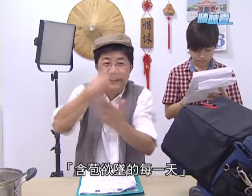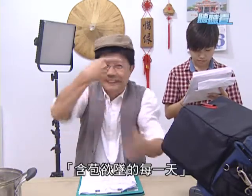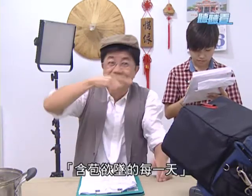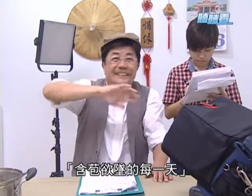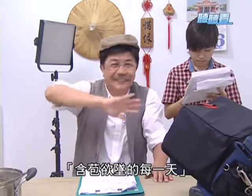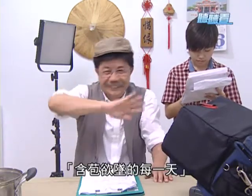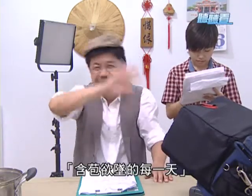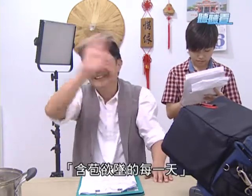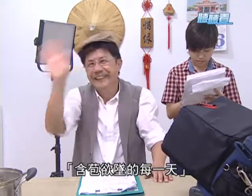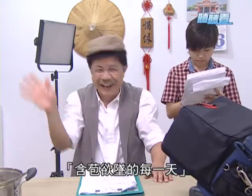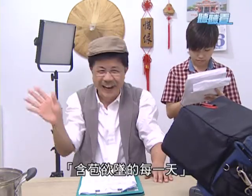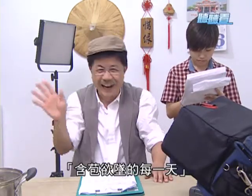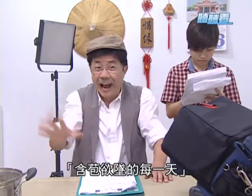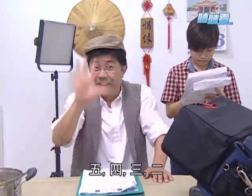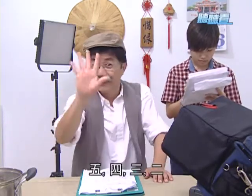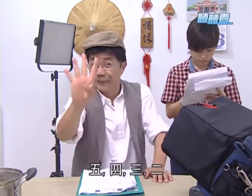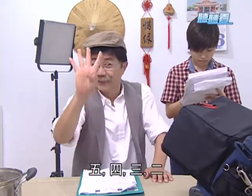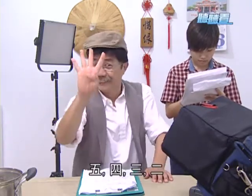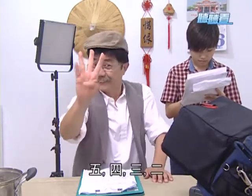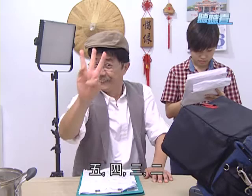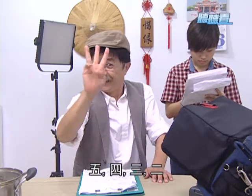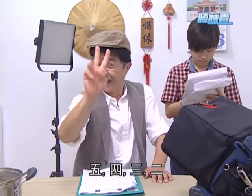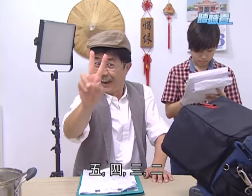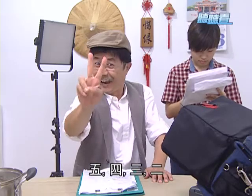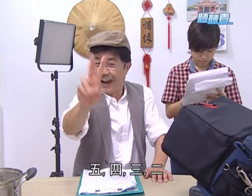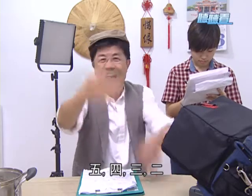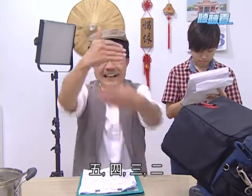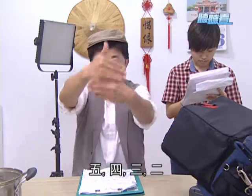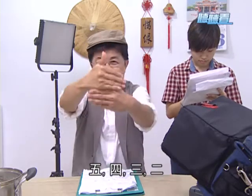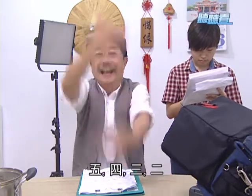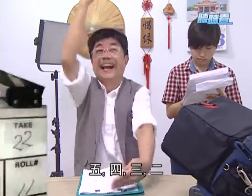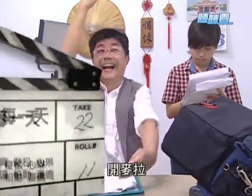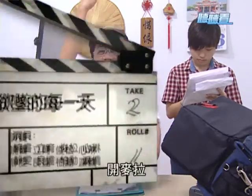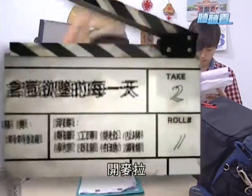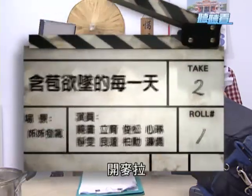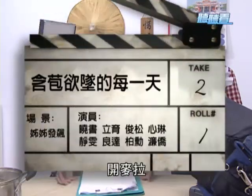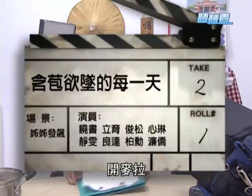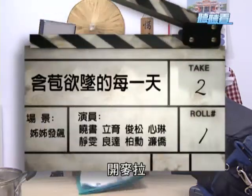坠的每一天，哎，五四三二，开吧。